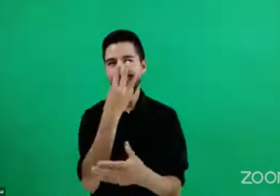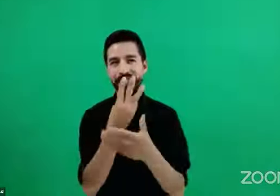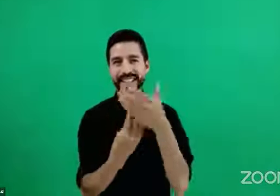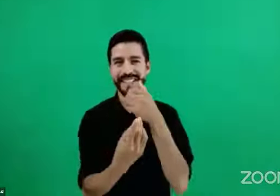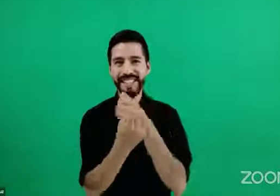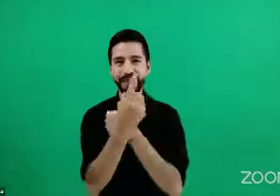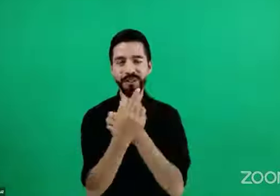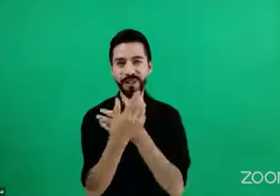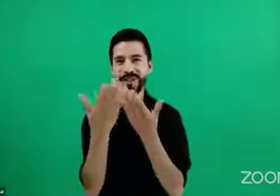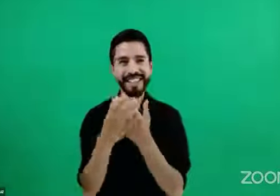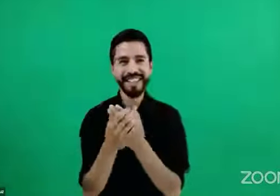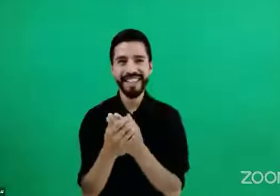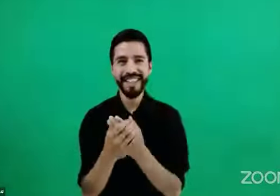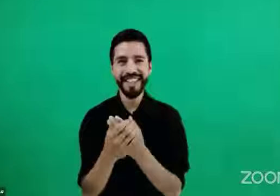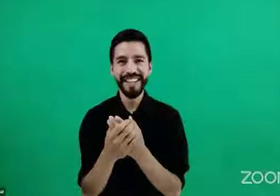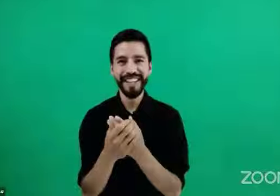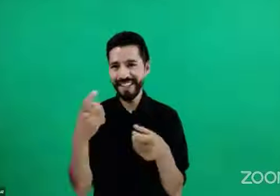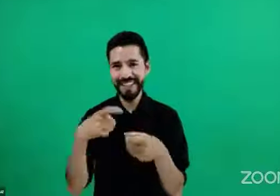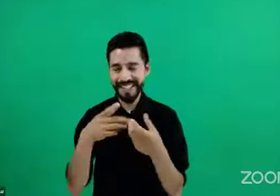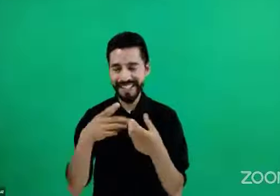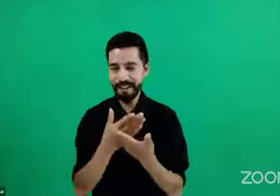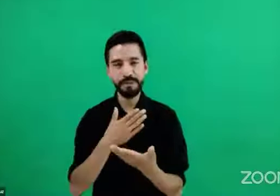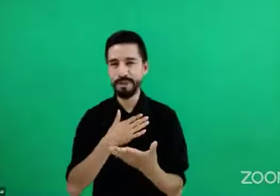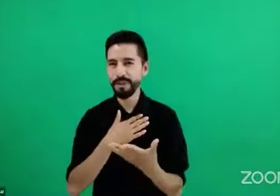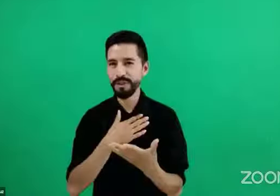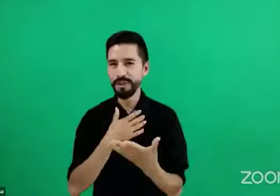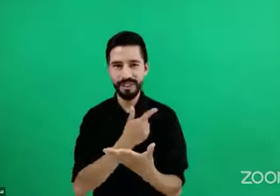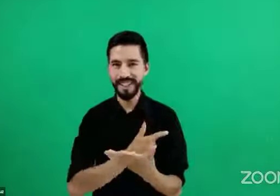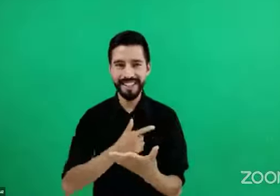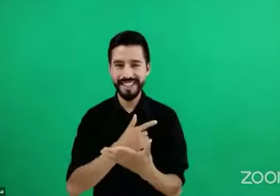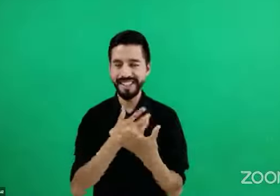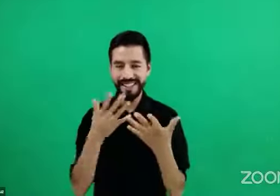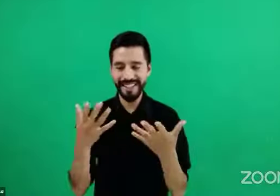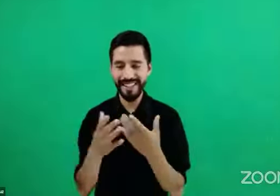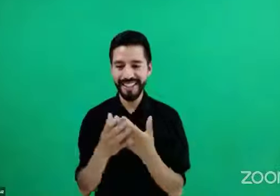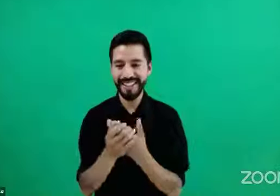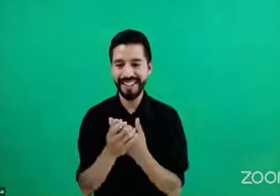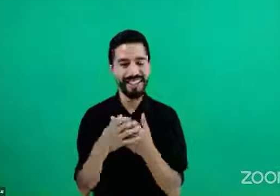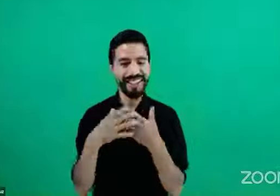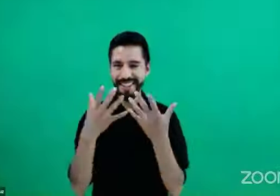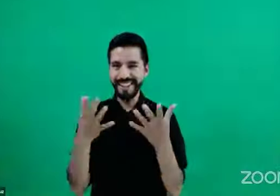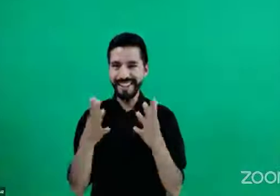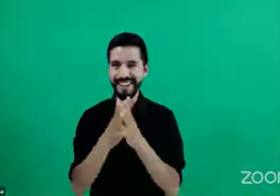Son 3 niveles en uno, entonces los que quieran ingresar conmigo,